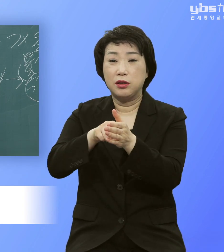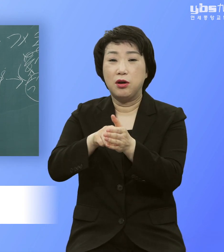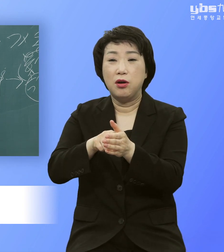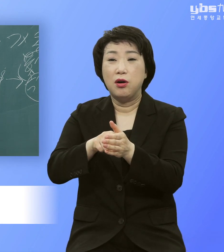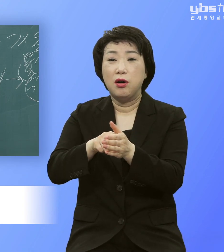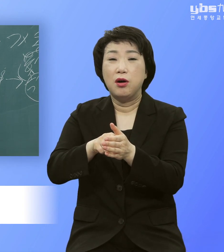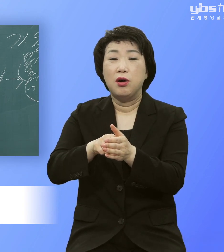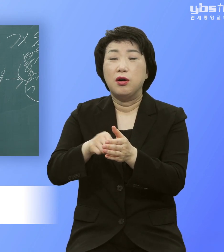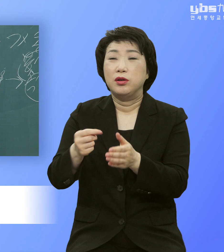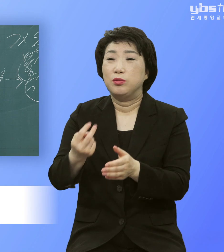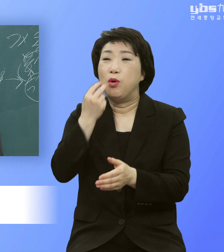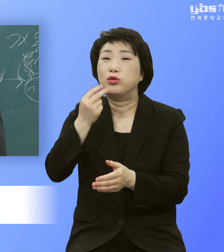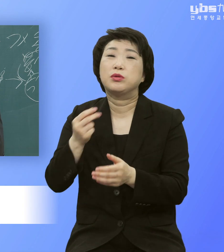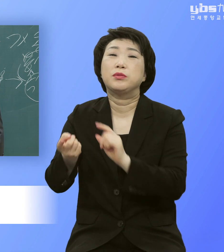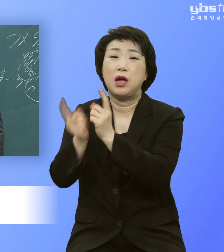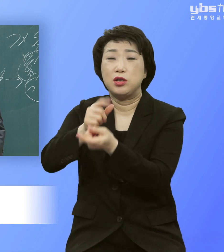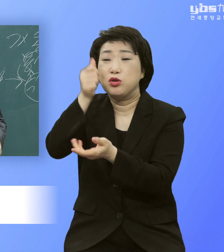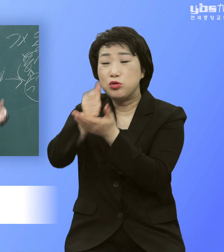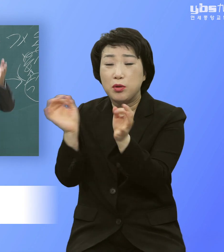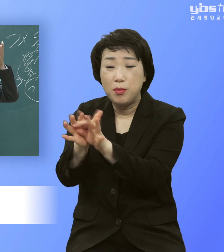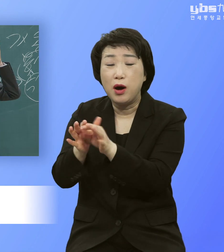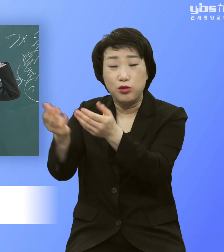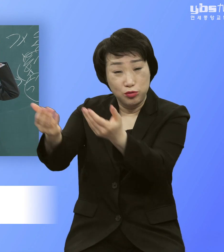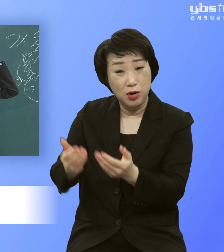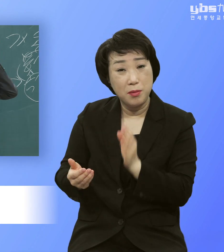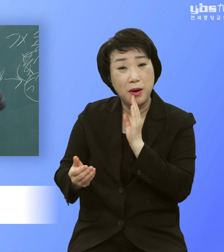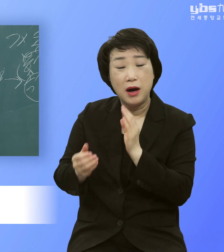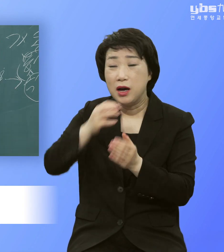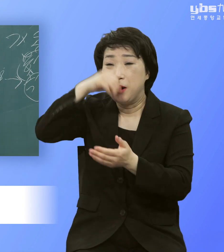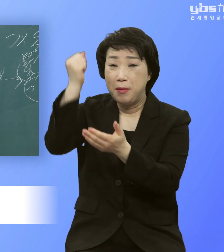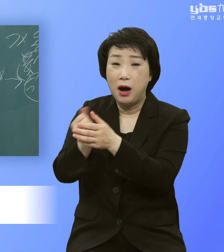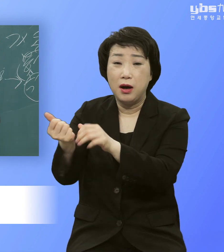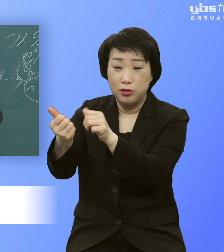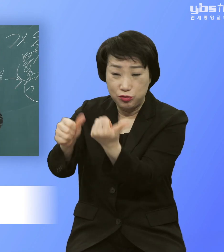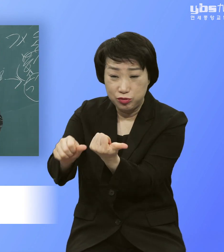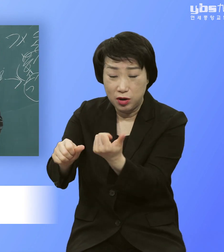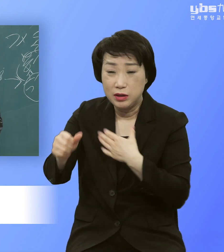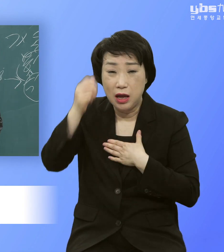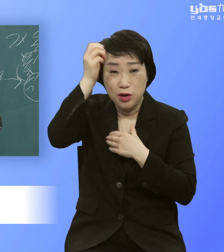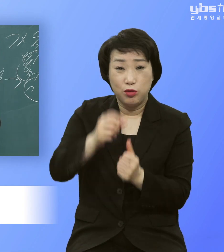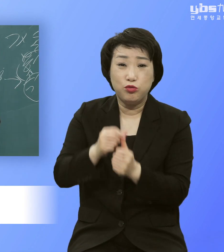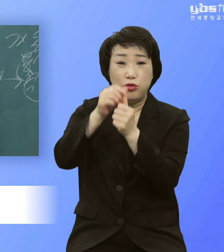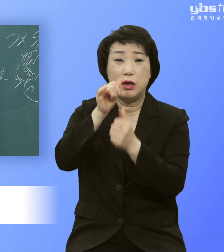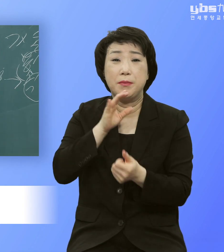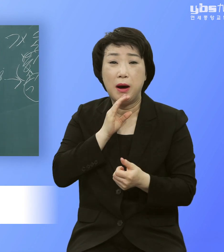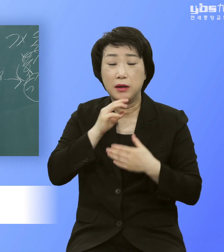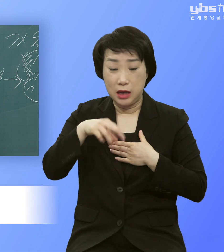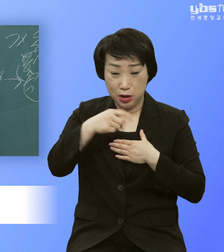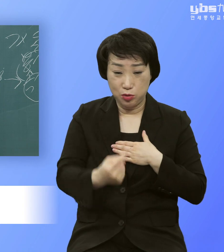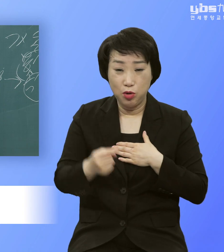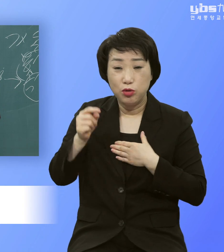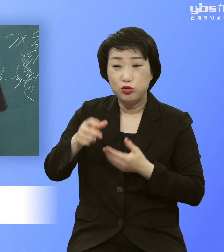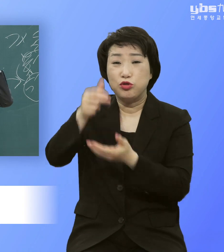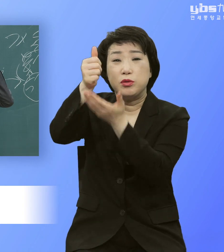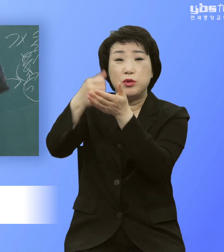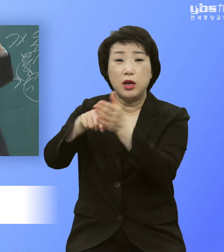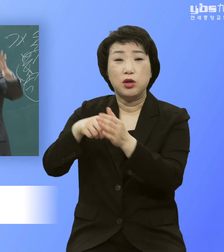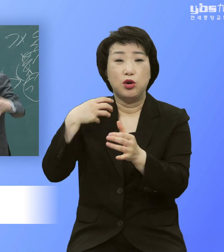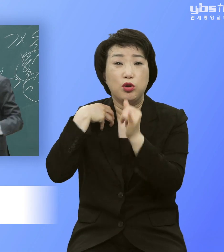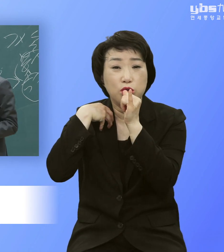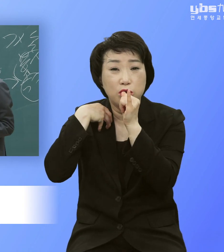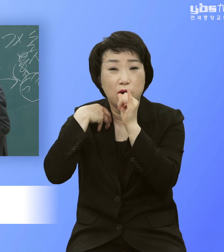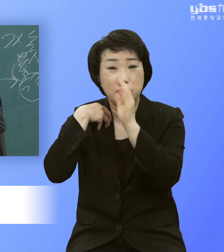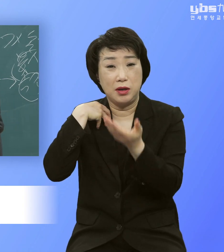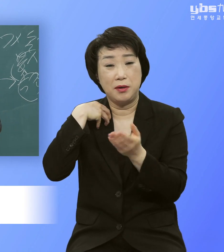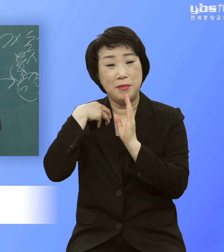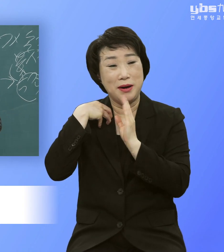자기 목숨을 대속물로 주는 일이요. 십자가의 못 박아 죽이는 살리는 일이라면 나도 그를 위해서 할 일이 있어야